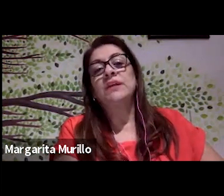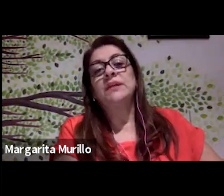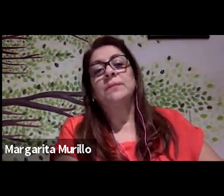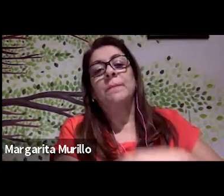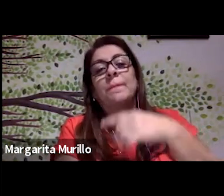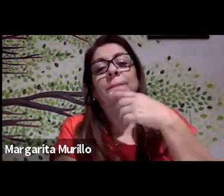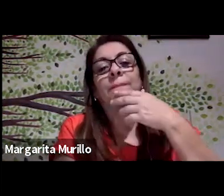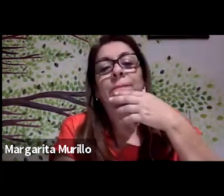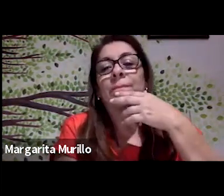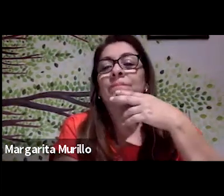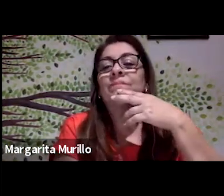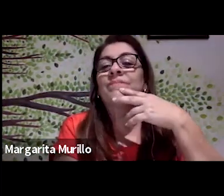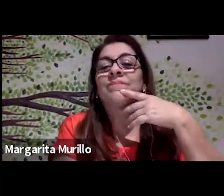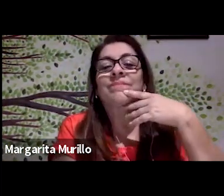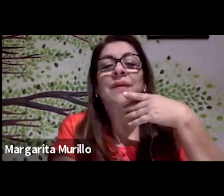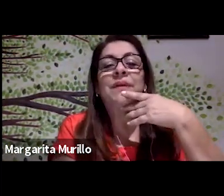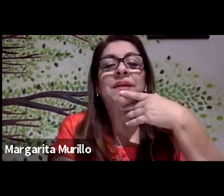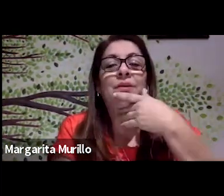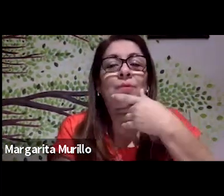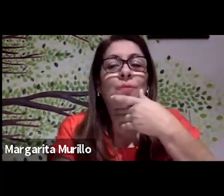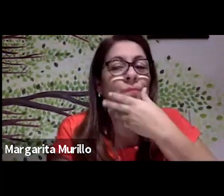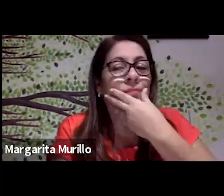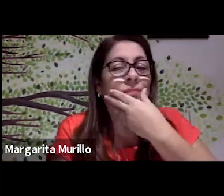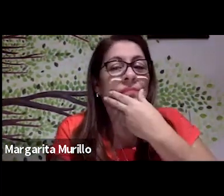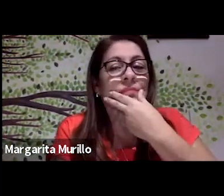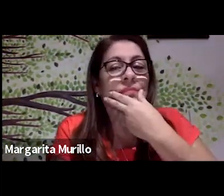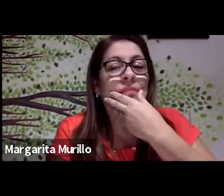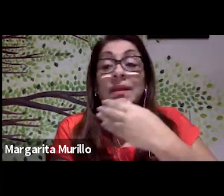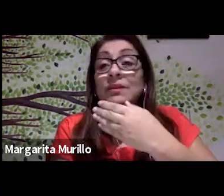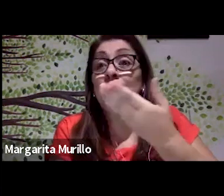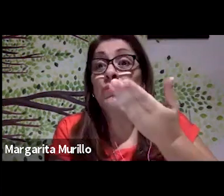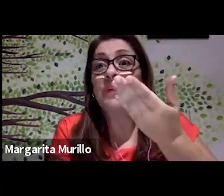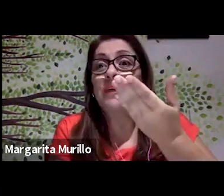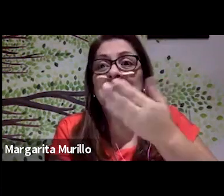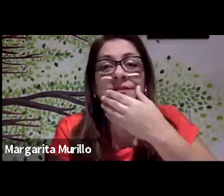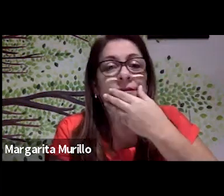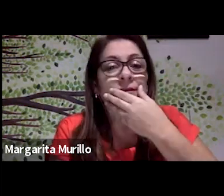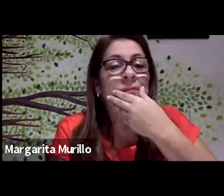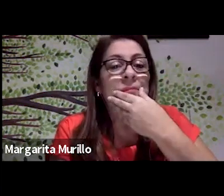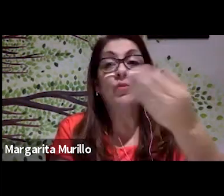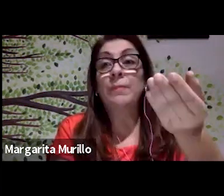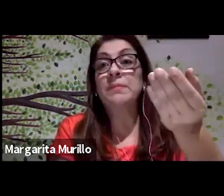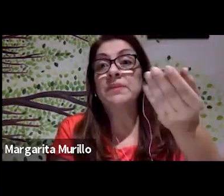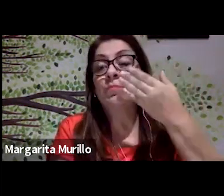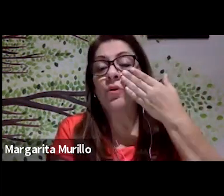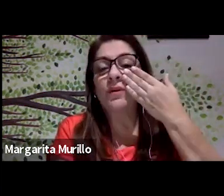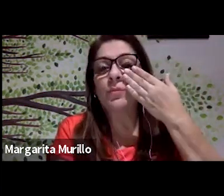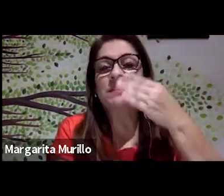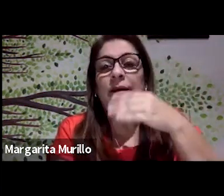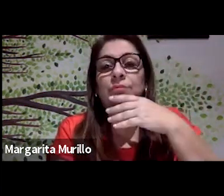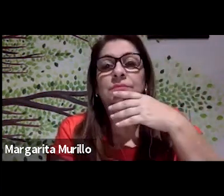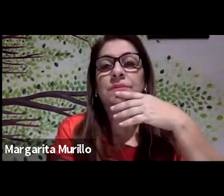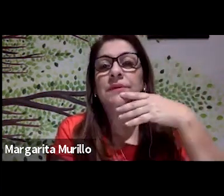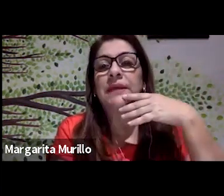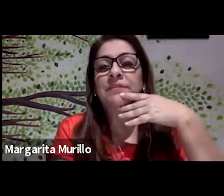ya lo tiene ya marcaron Esto es para ustedes pero nos va a permitir un poco